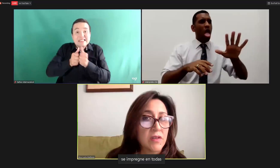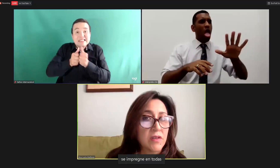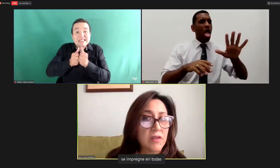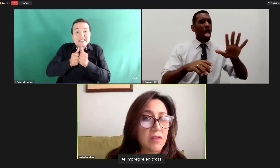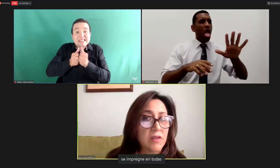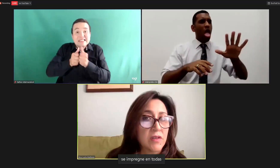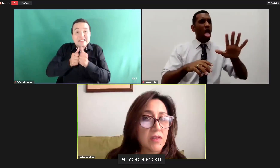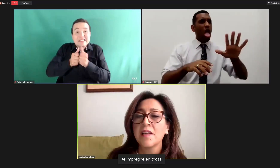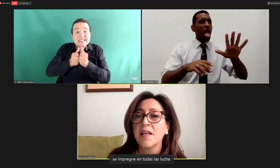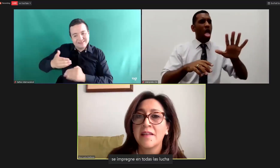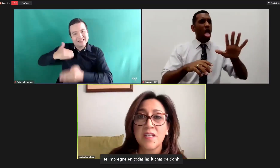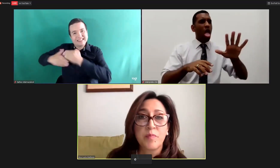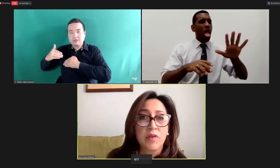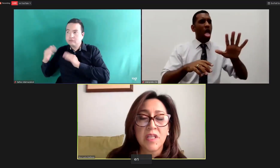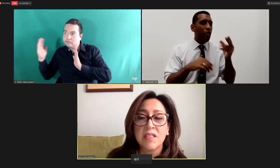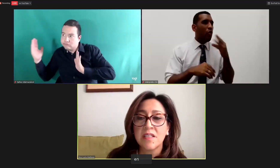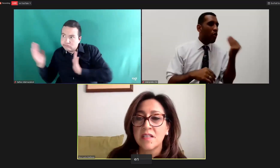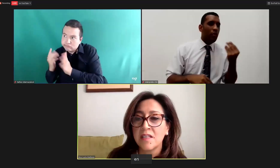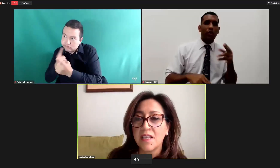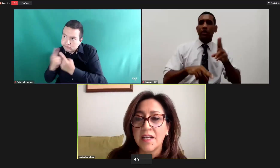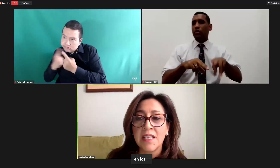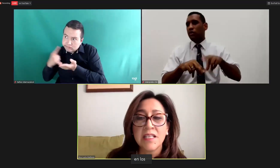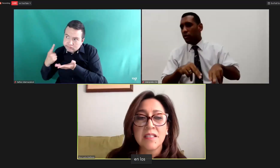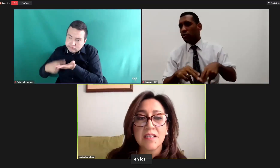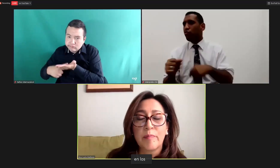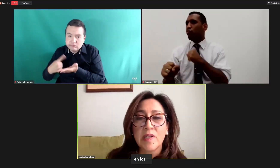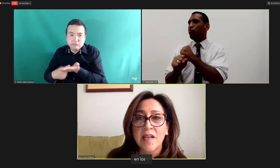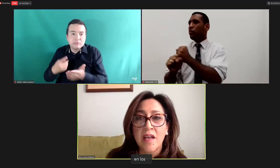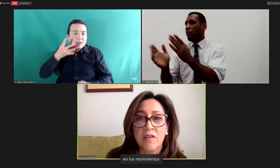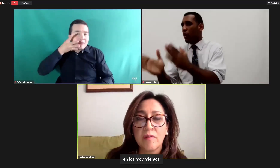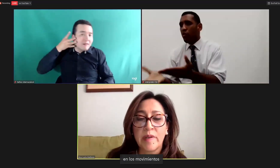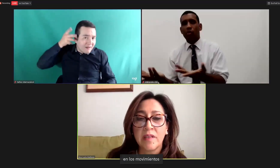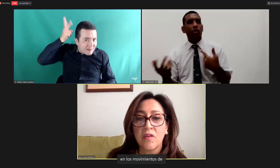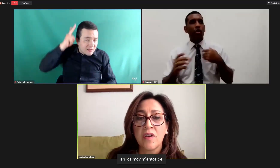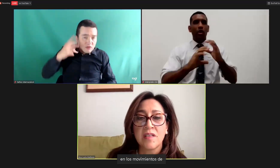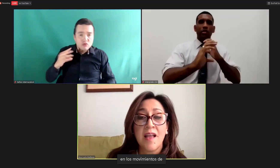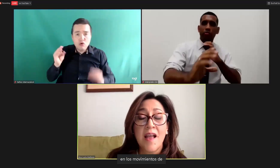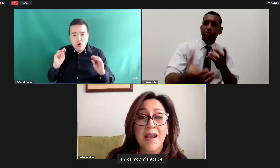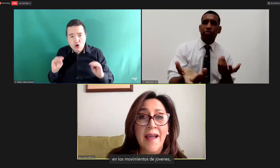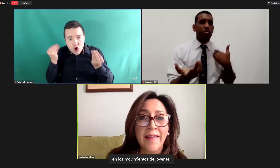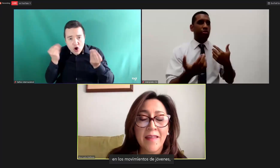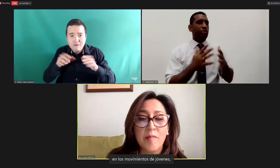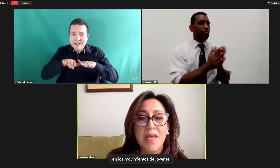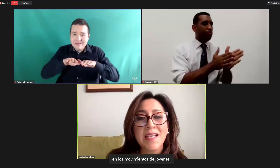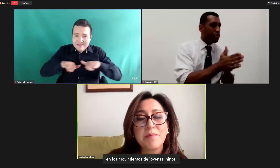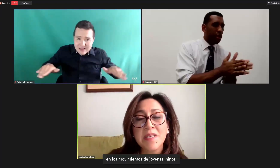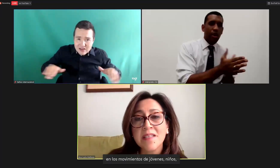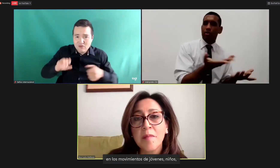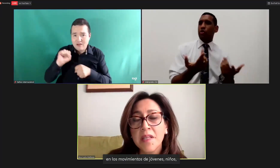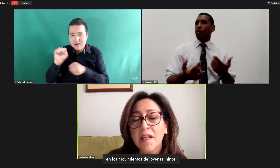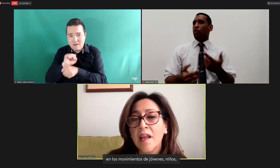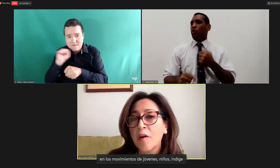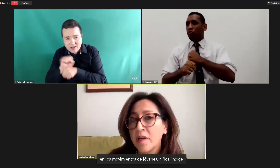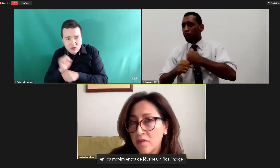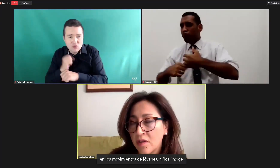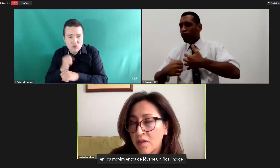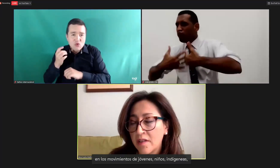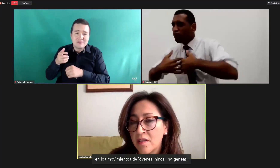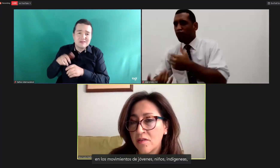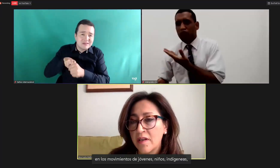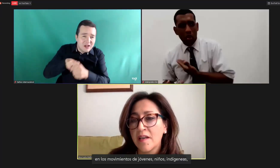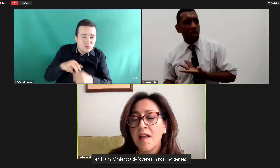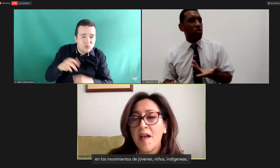movimientos trabajadores, transportistas, sindicalistas, empresarios, emprendedores, la academia y especialmente en la